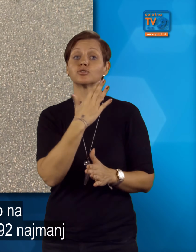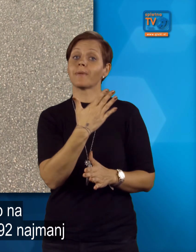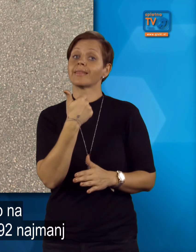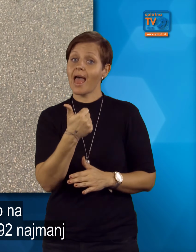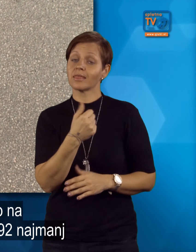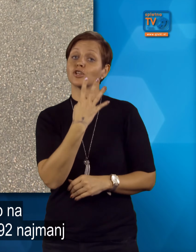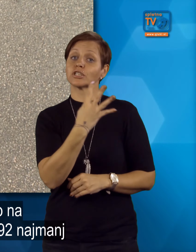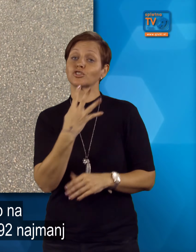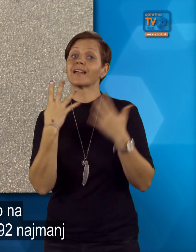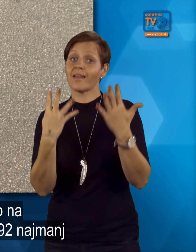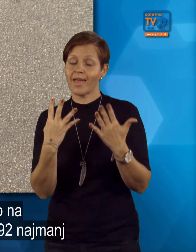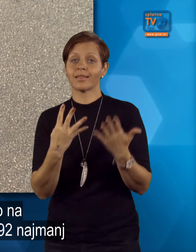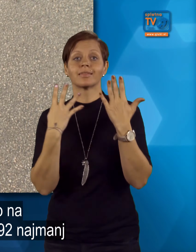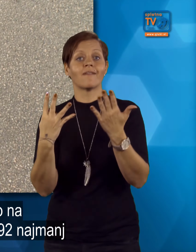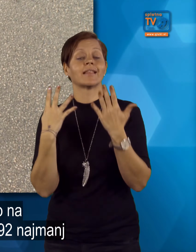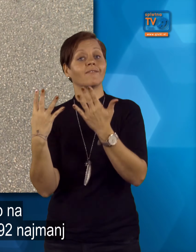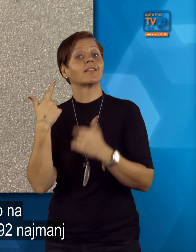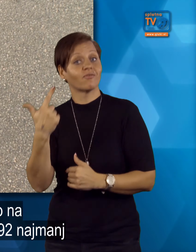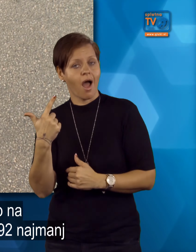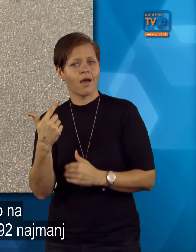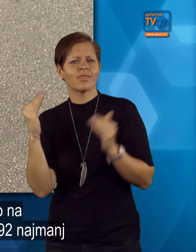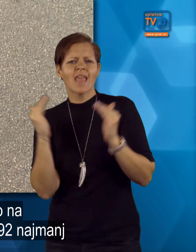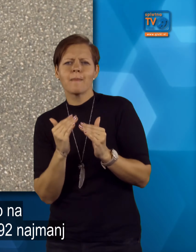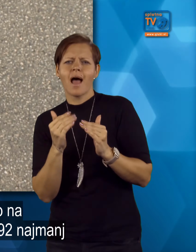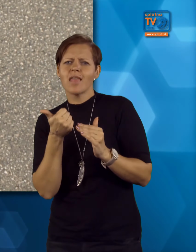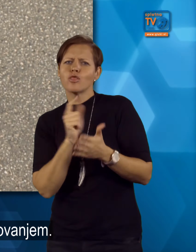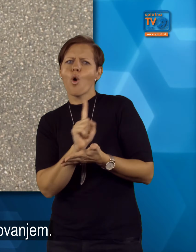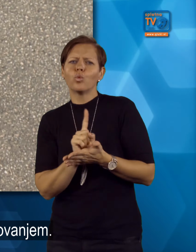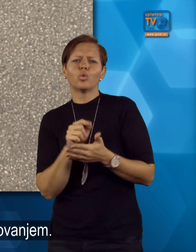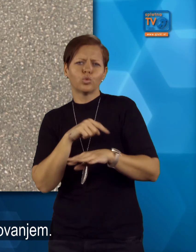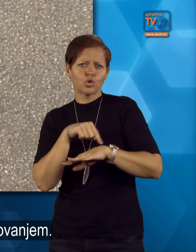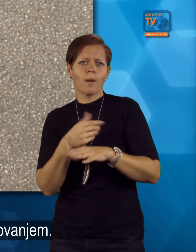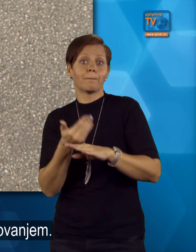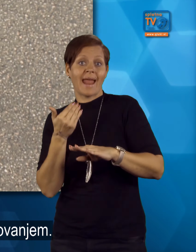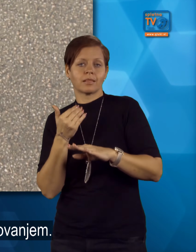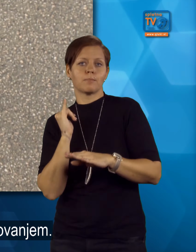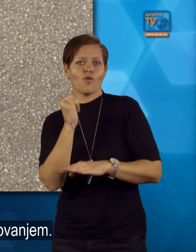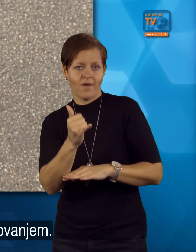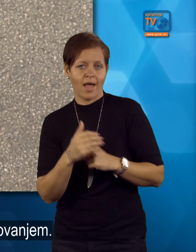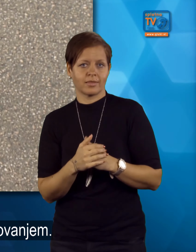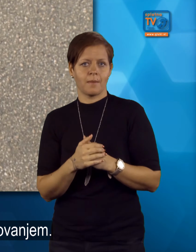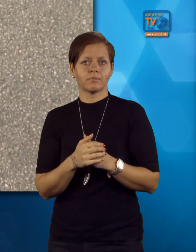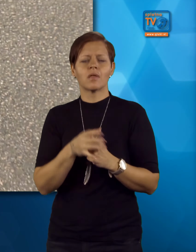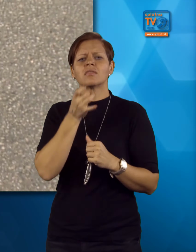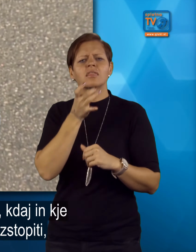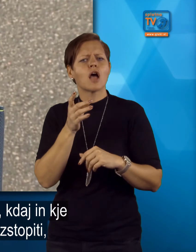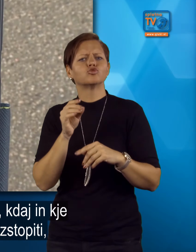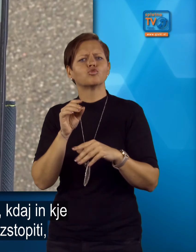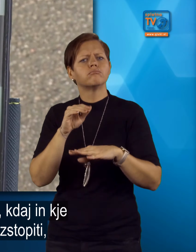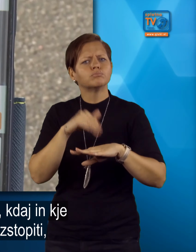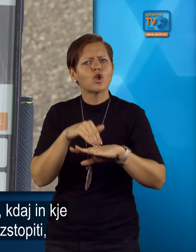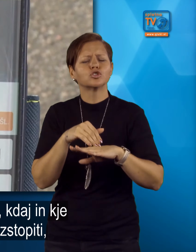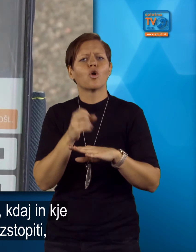številko 051 44 99 92 najmanj 1 uro pred potovanjem.